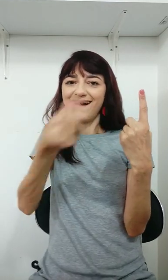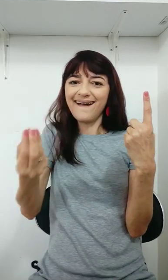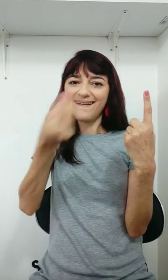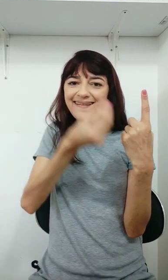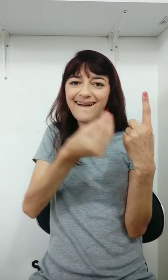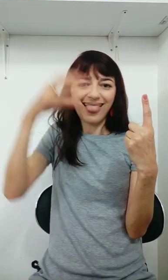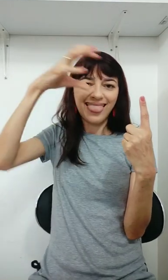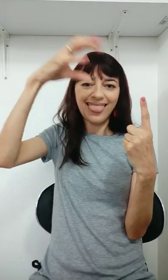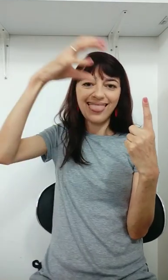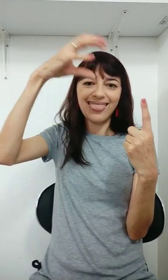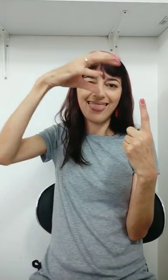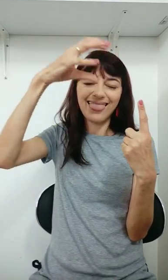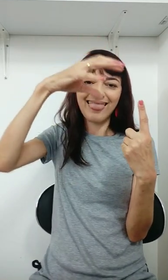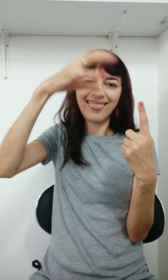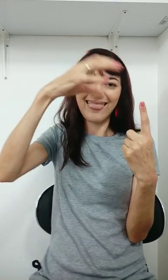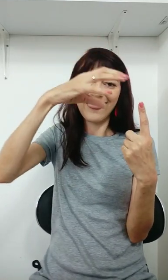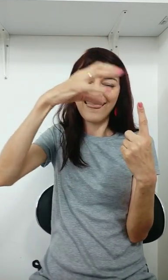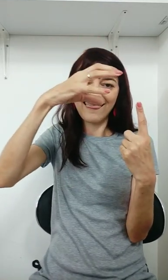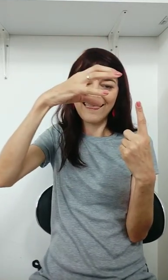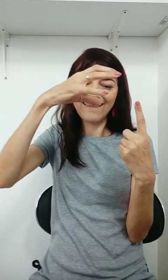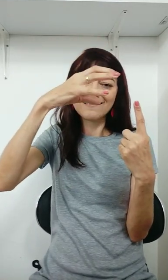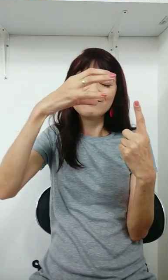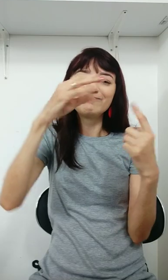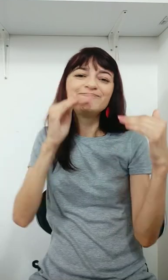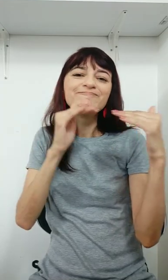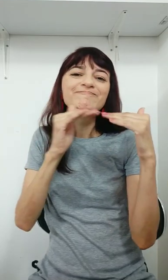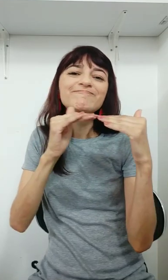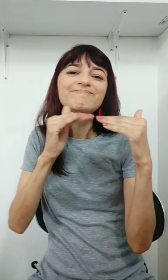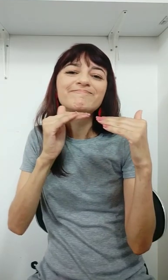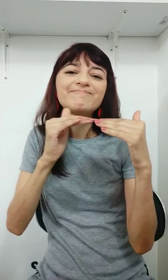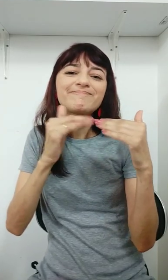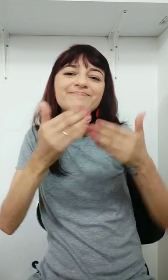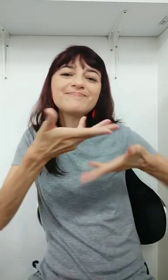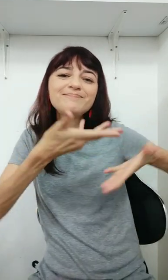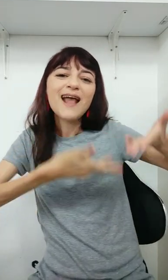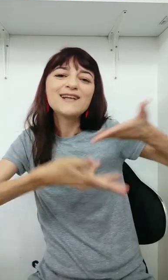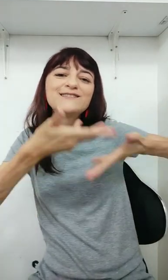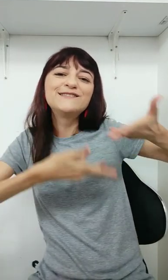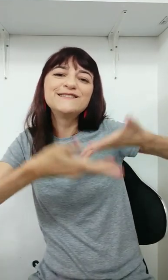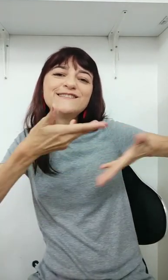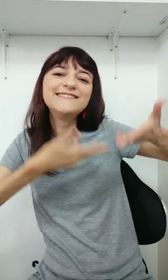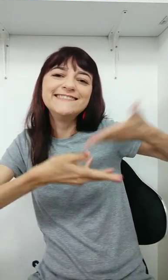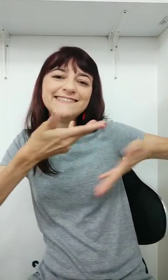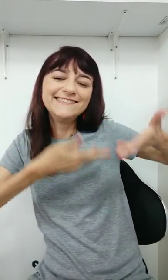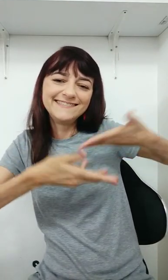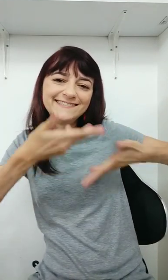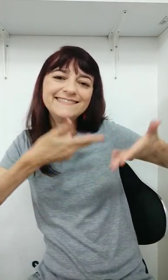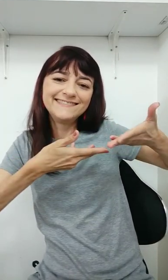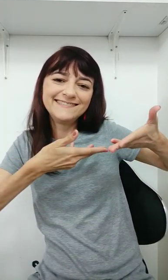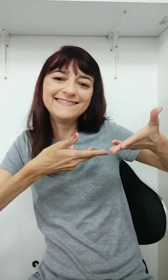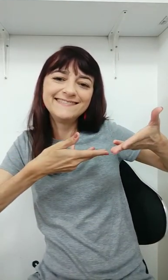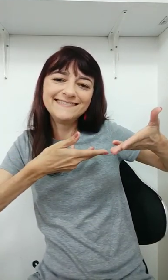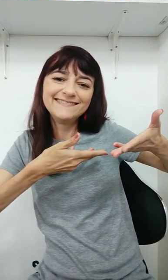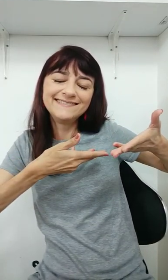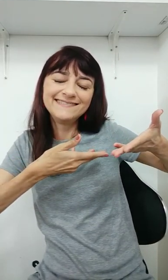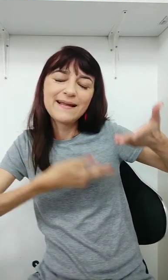um surdo criança, alguém que chegou na comunidade surda recentemente, o povo surdo, a comunidade surda vai passando esses